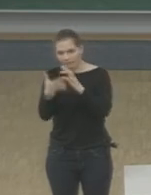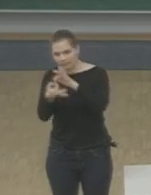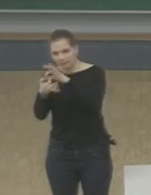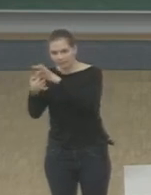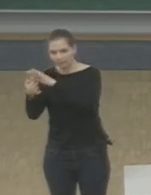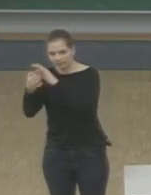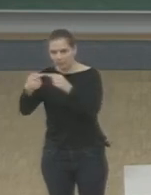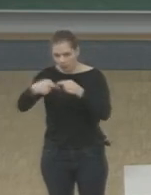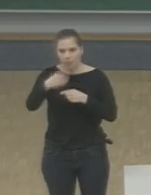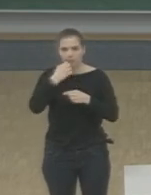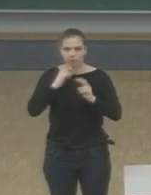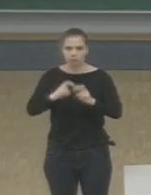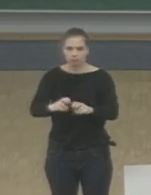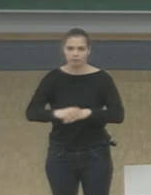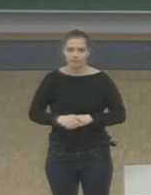es also im Folgenden gehen.